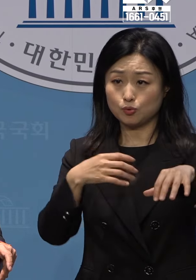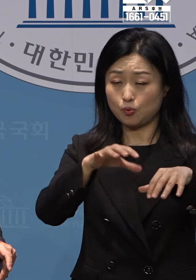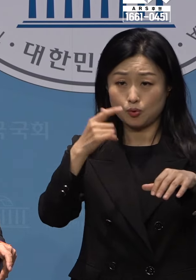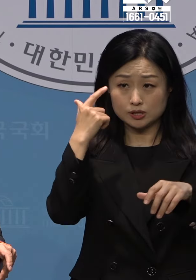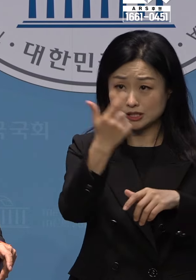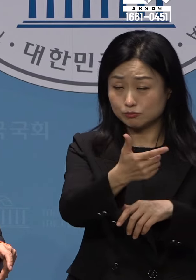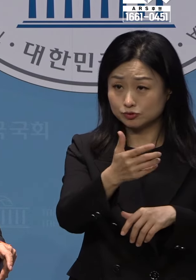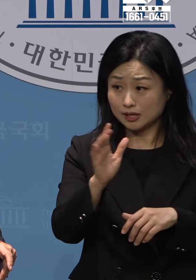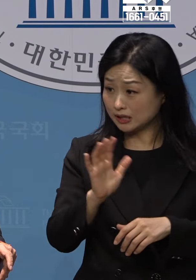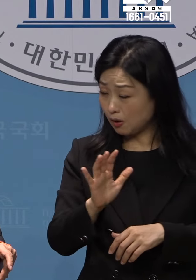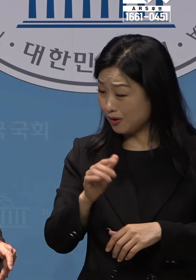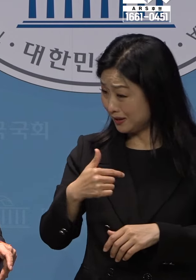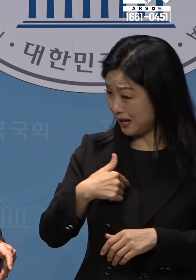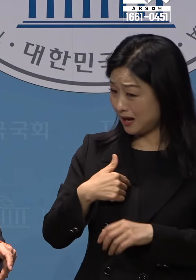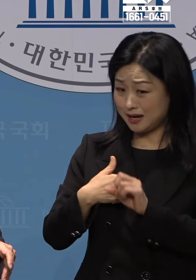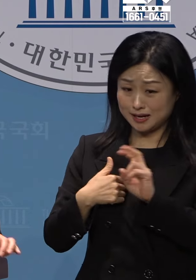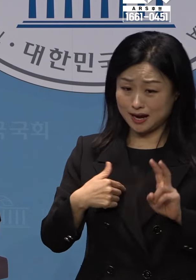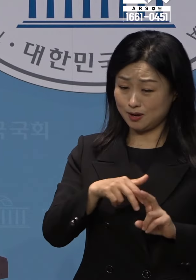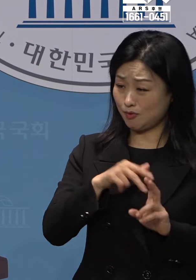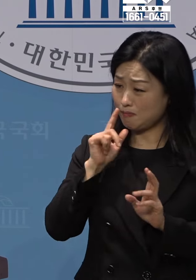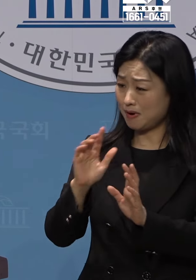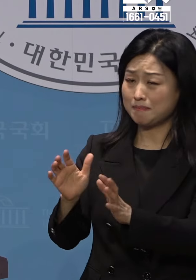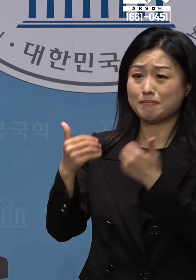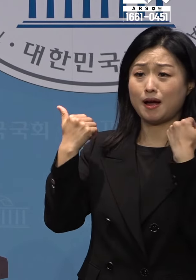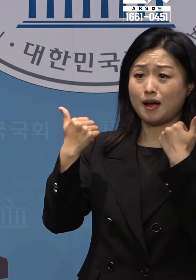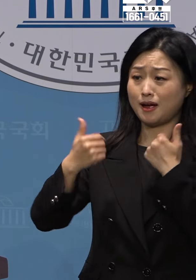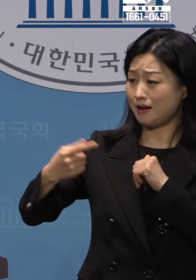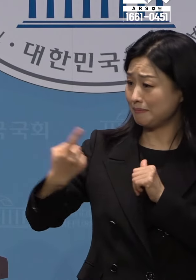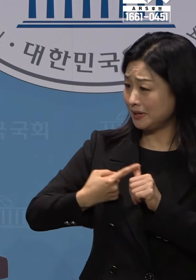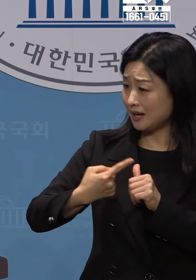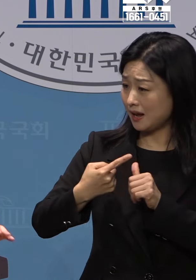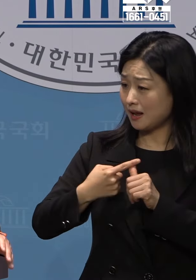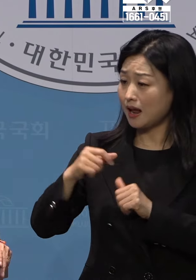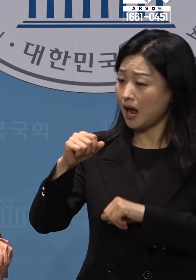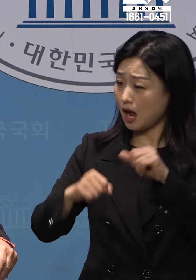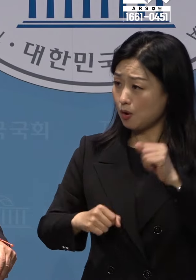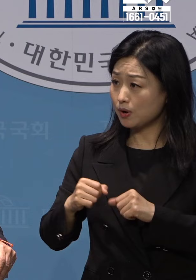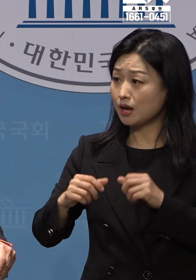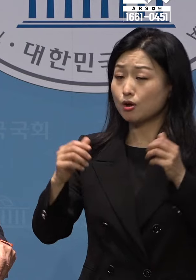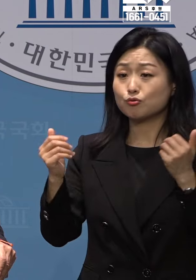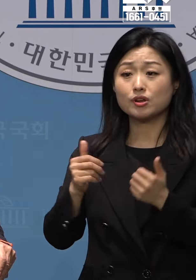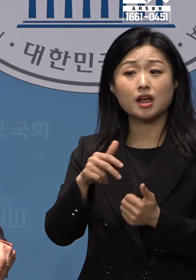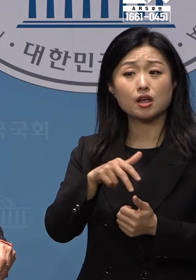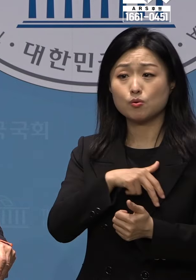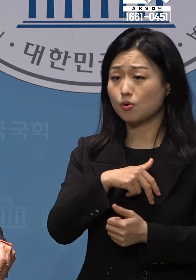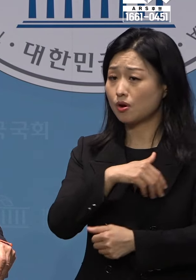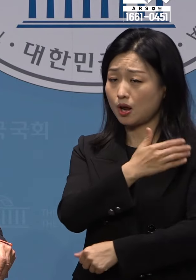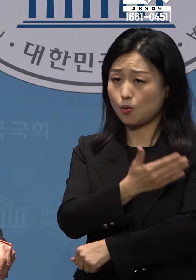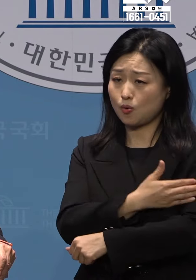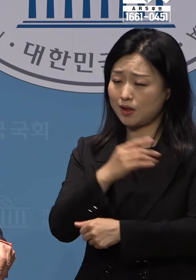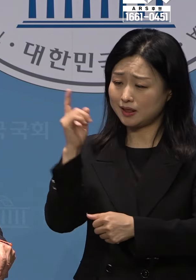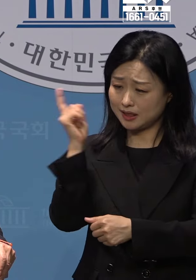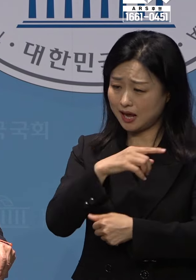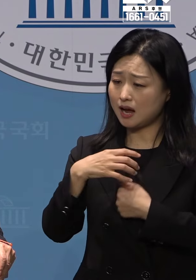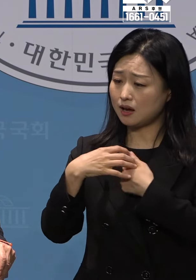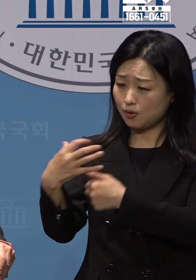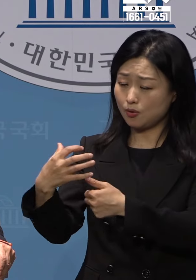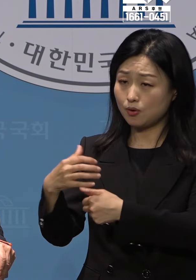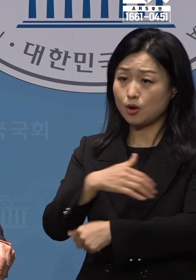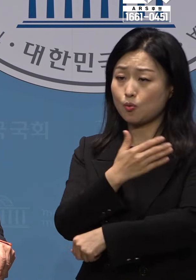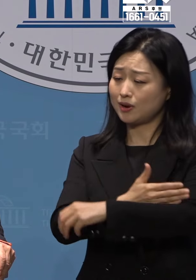아니라 위원장이나 야당 의원들에 대해 비난하는 것이야말로 국회의원의 지위를 악용한 권한